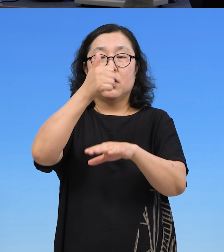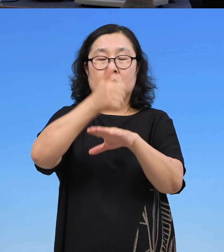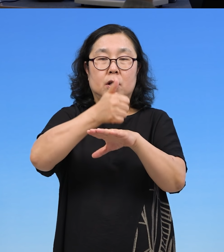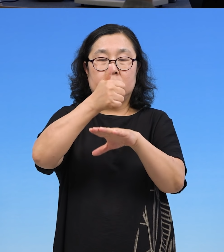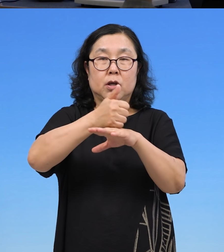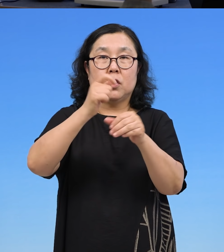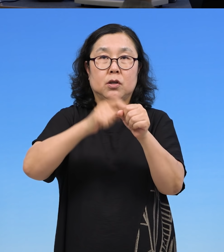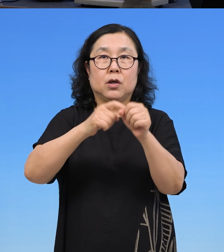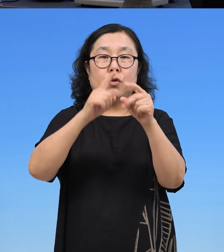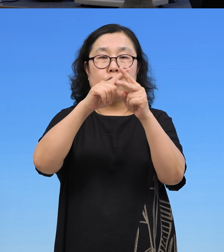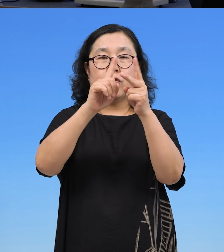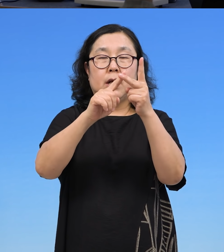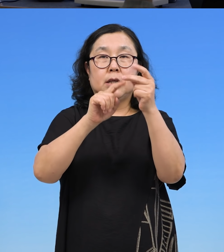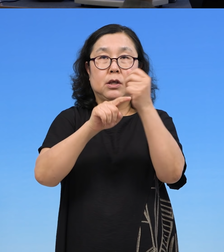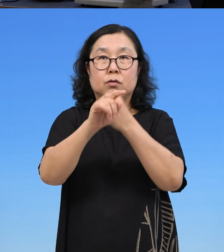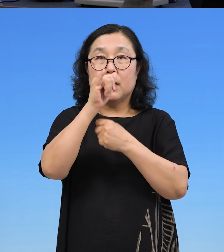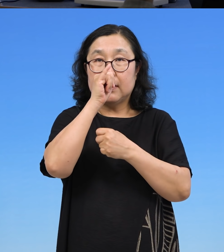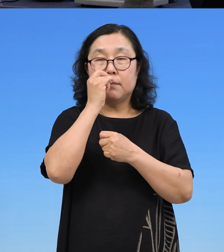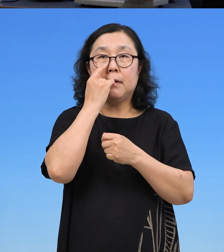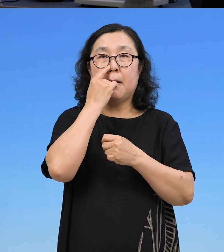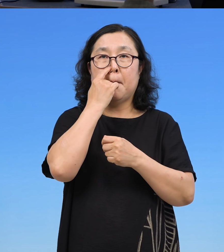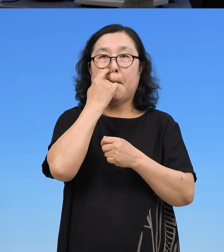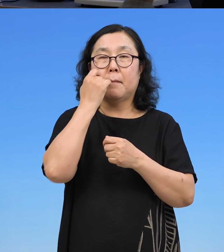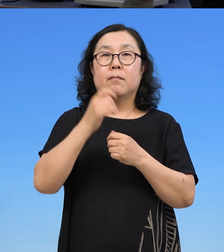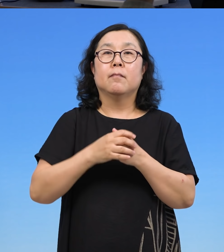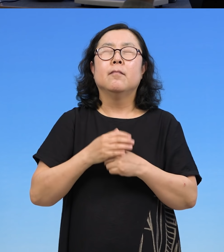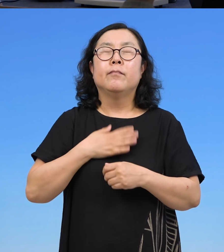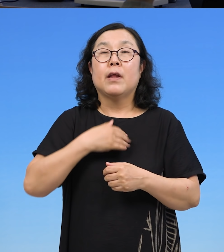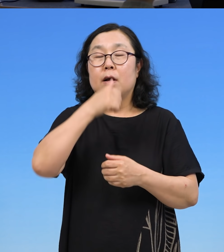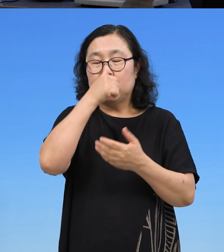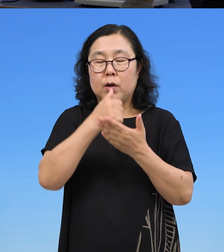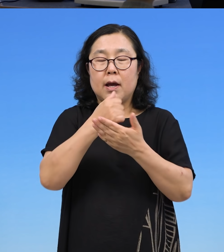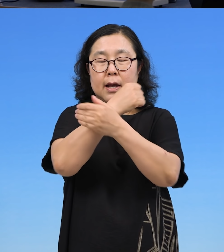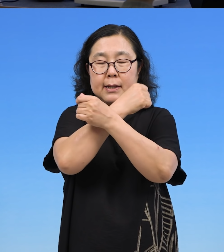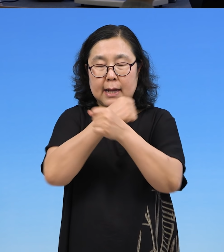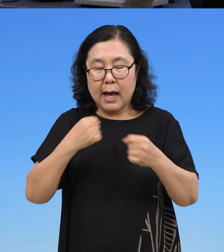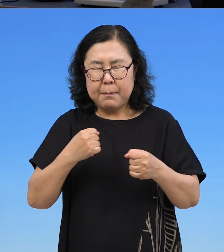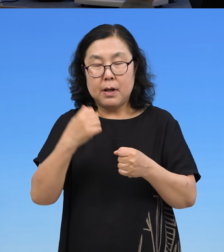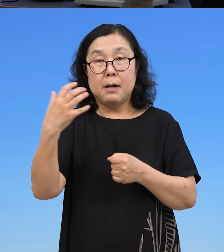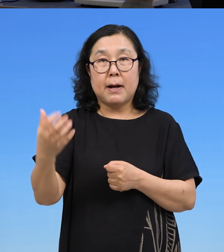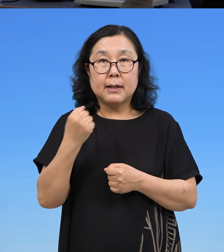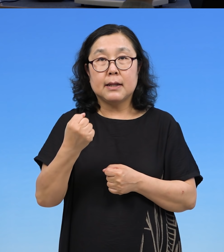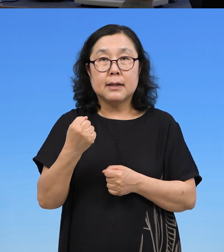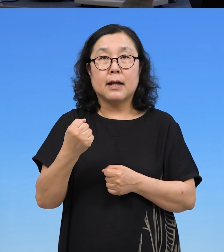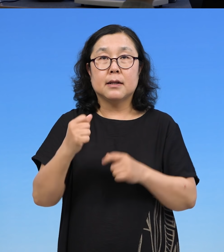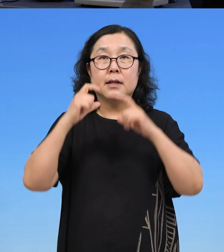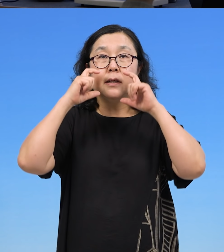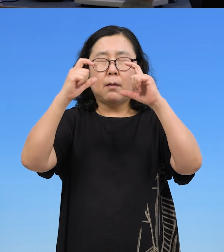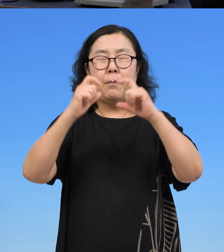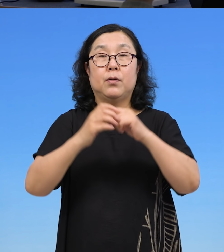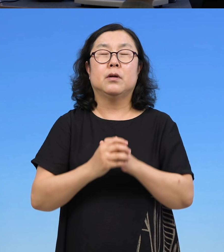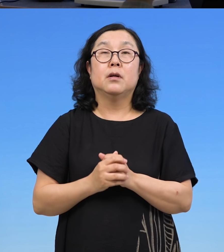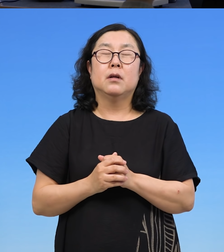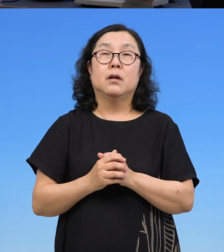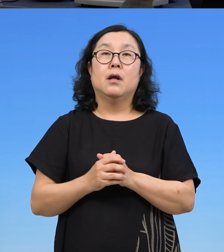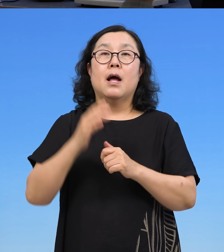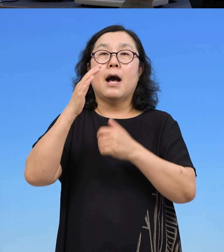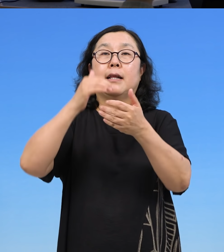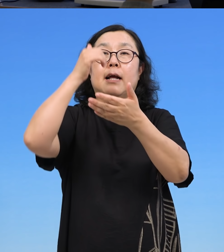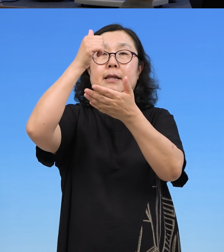결정적인 두 가지 이유가 있습니다 여러분 이 내 죄사함을 받았느니라 이 예수님의 5절의